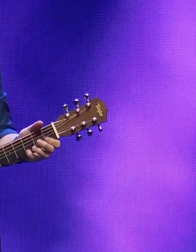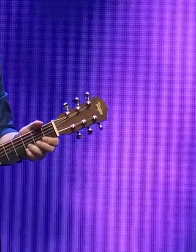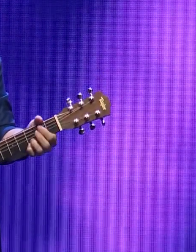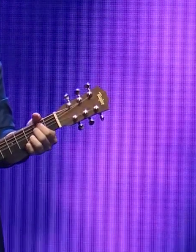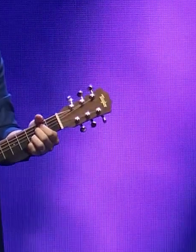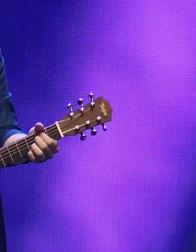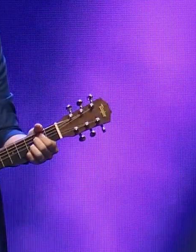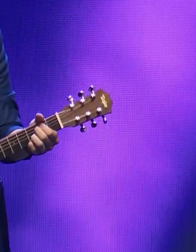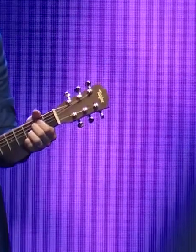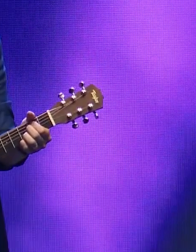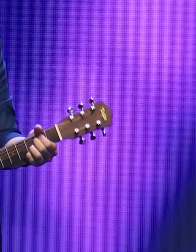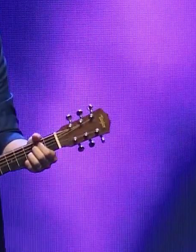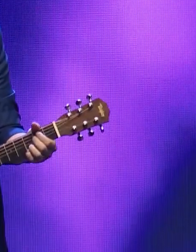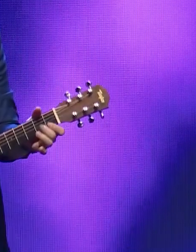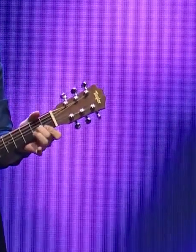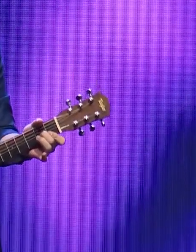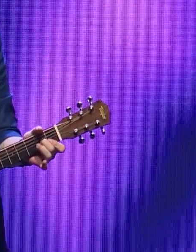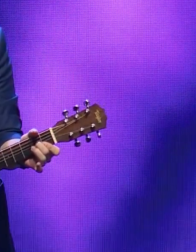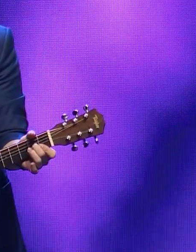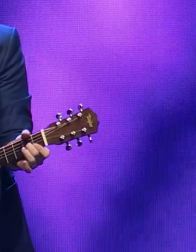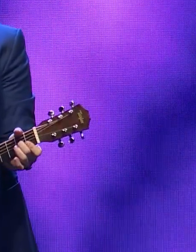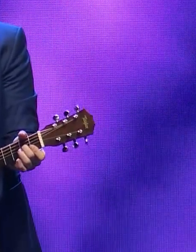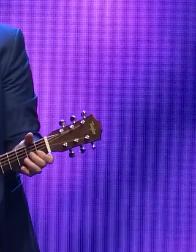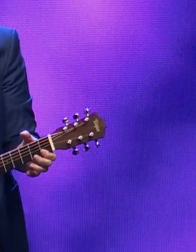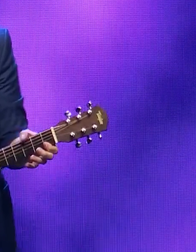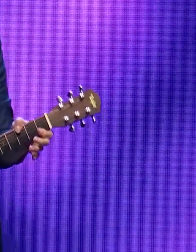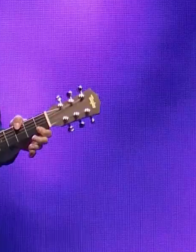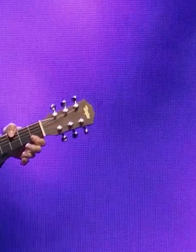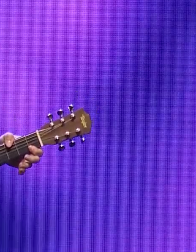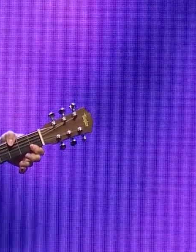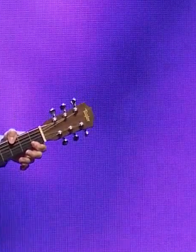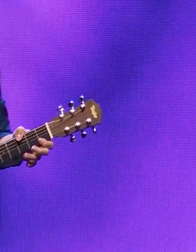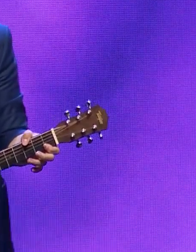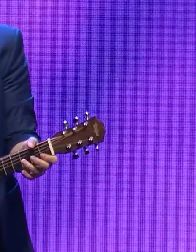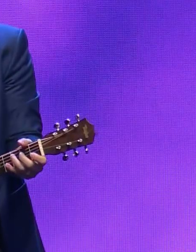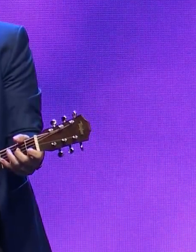kekal mulia, kau hadir di sini,